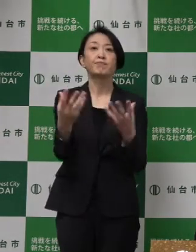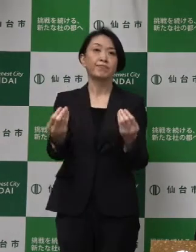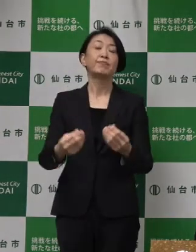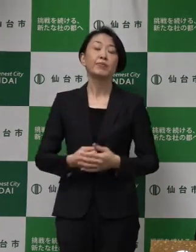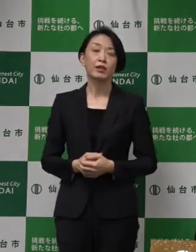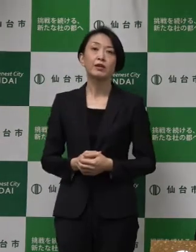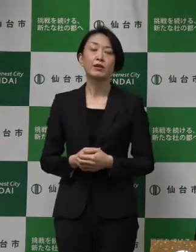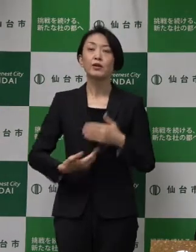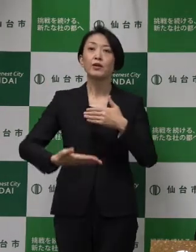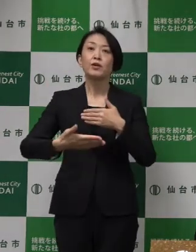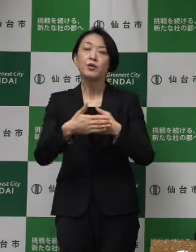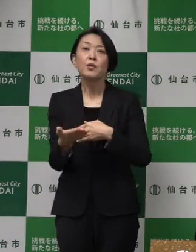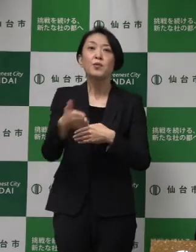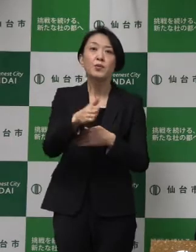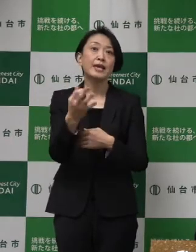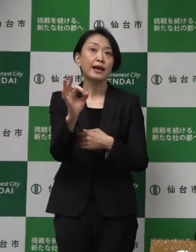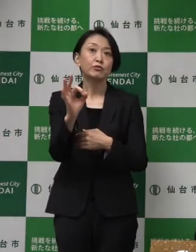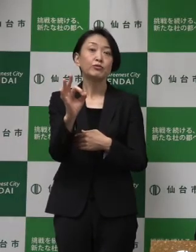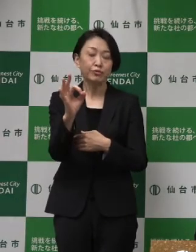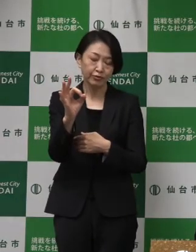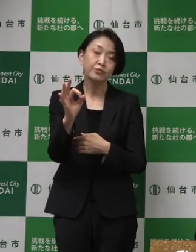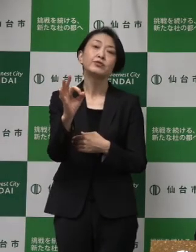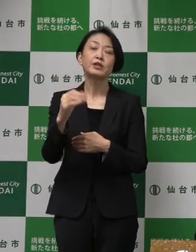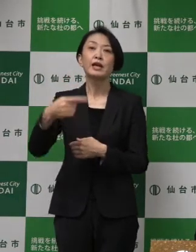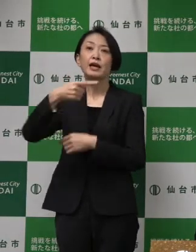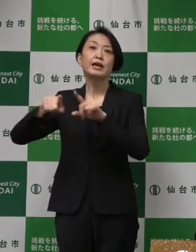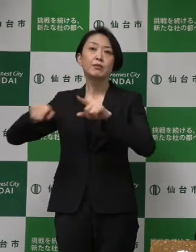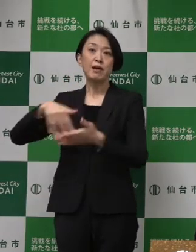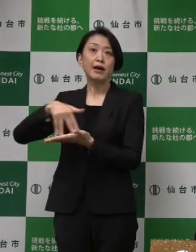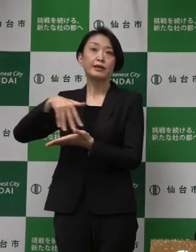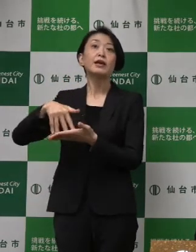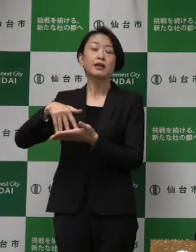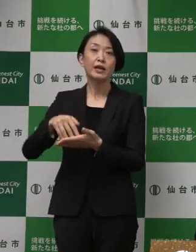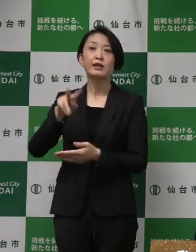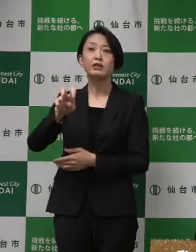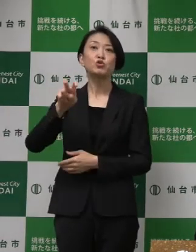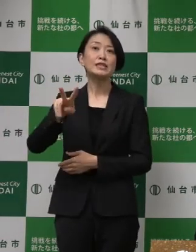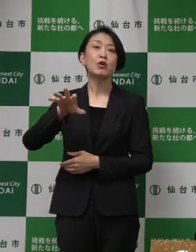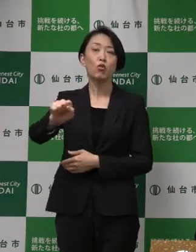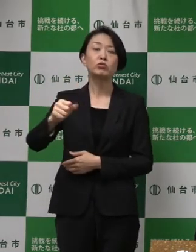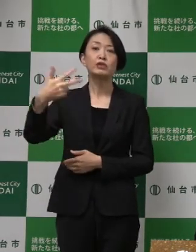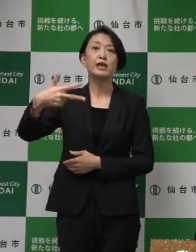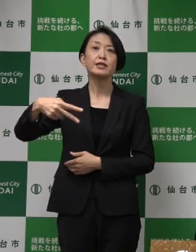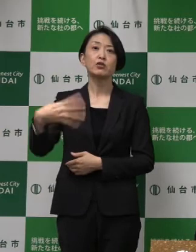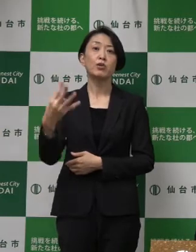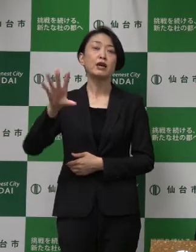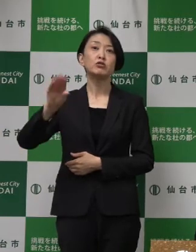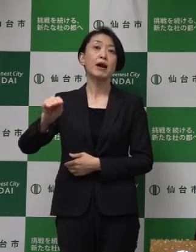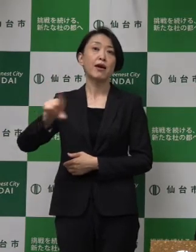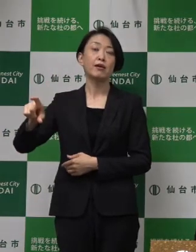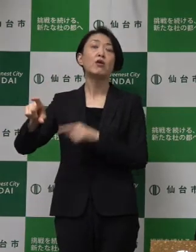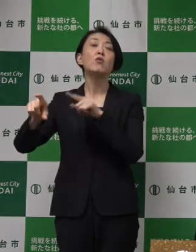まず補正額についてです。一般会計において22億7400万円